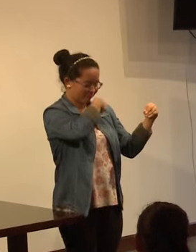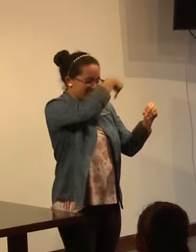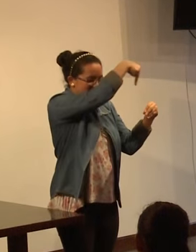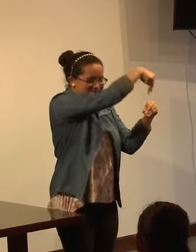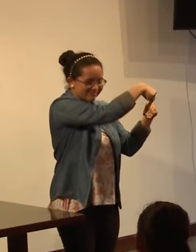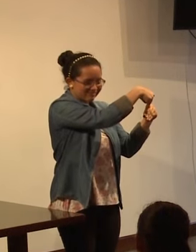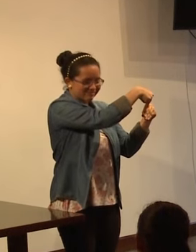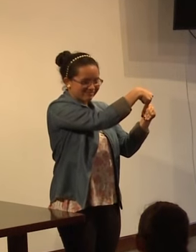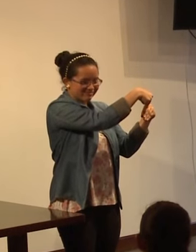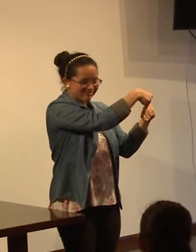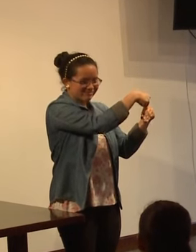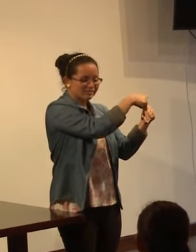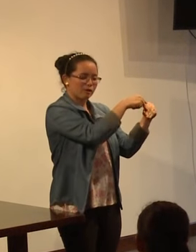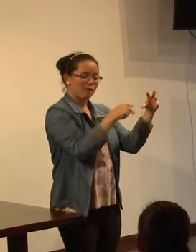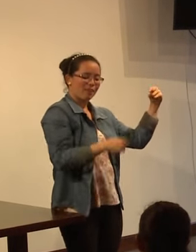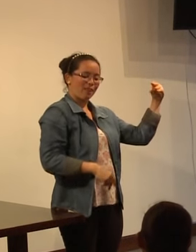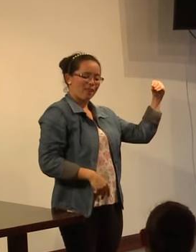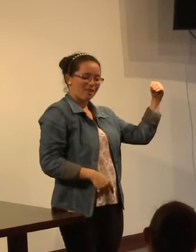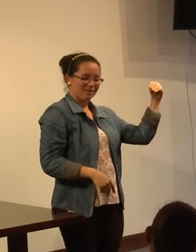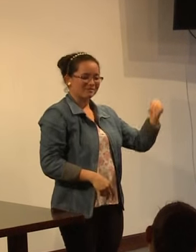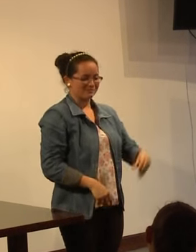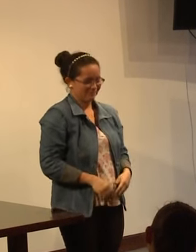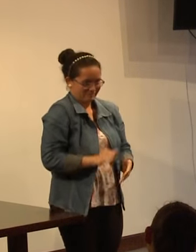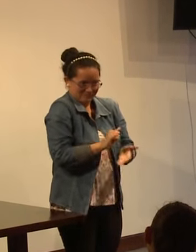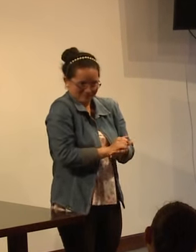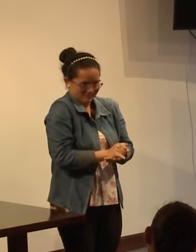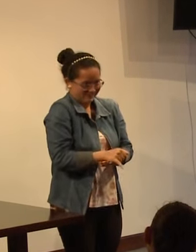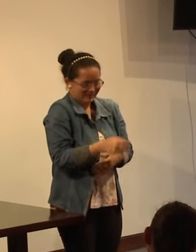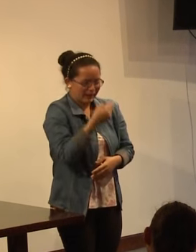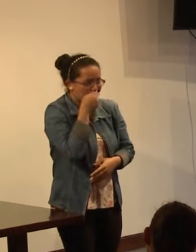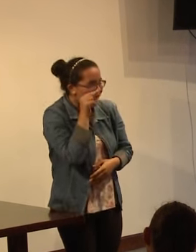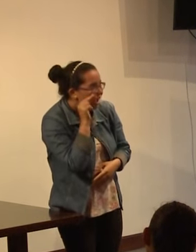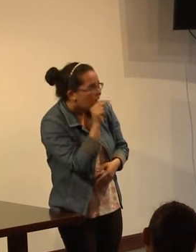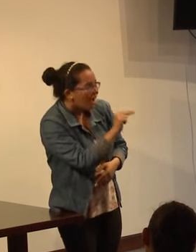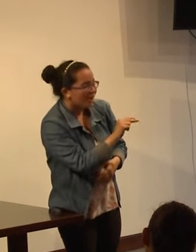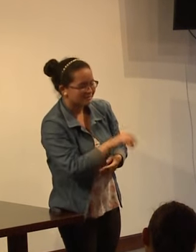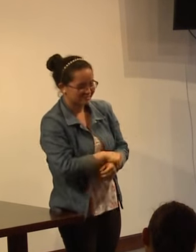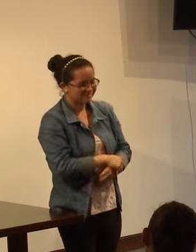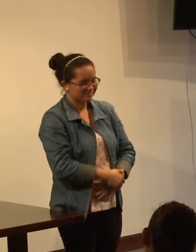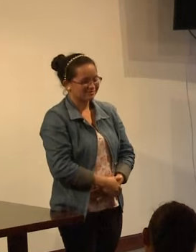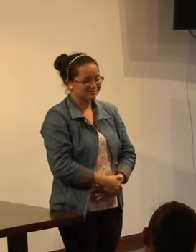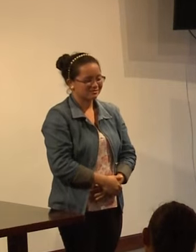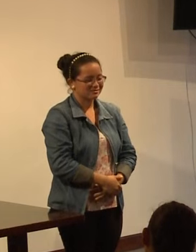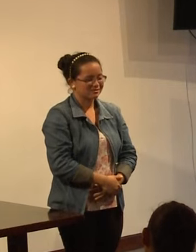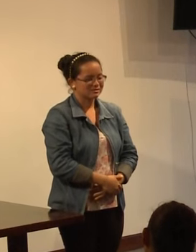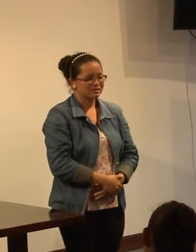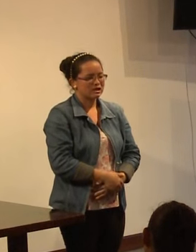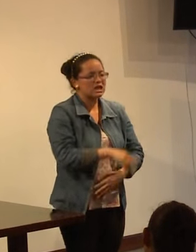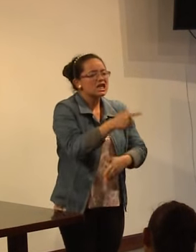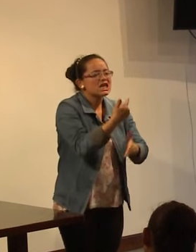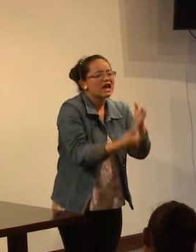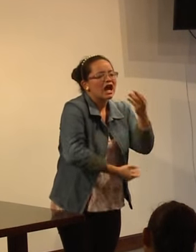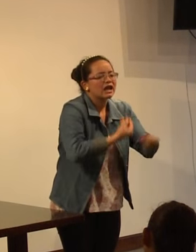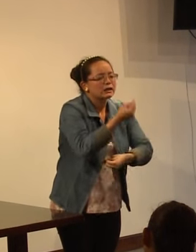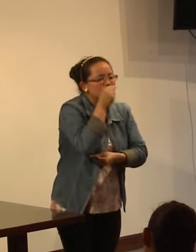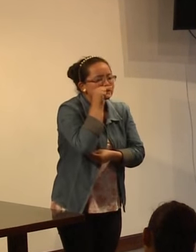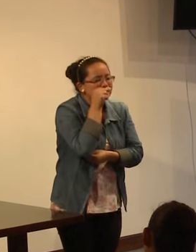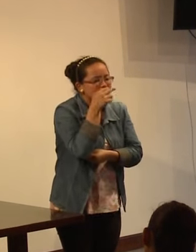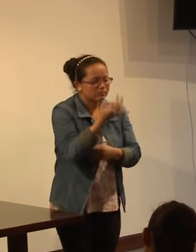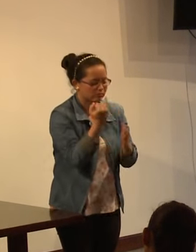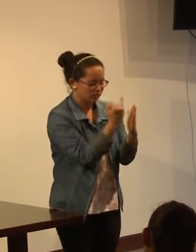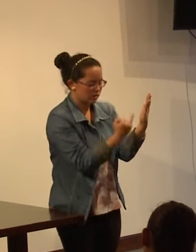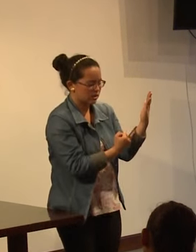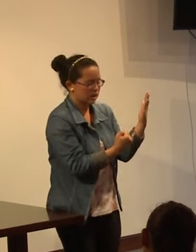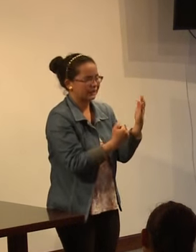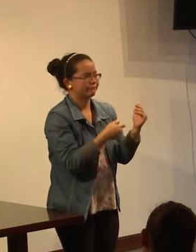explicarle. Y si ustedes se dan cuenta, detrás de todo eso hay un componente común. ¿Qué está haciendo el niño todo el rato cuando dibuja,